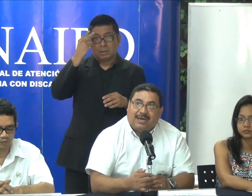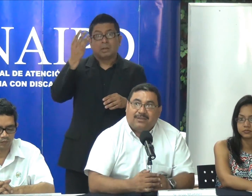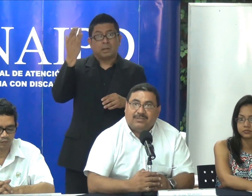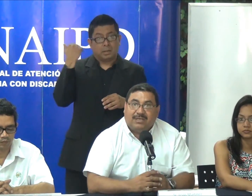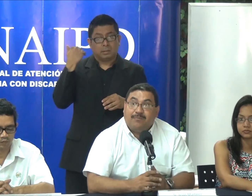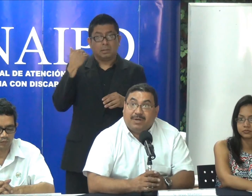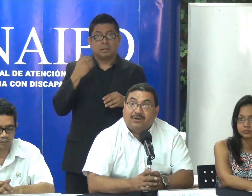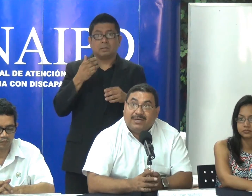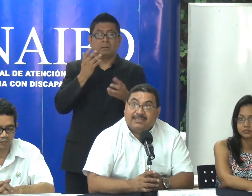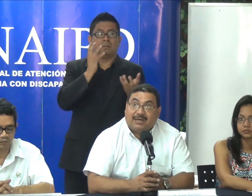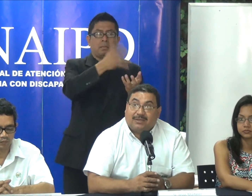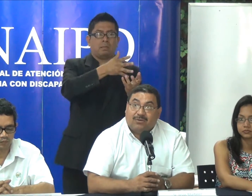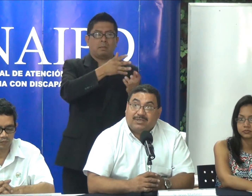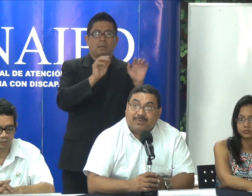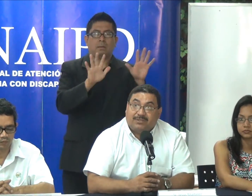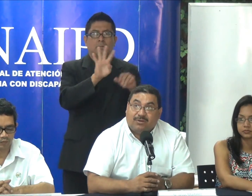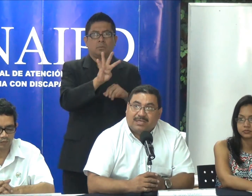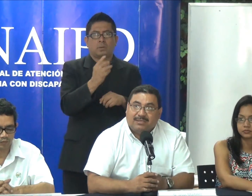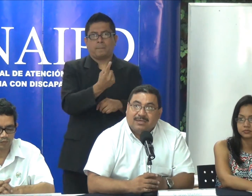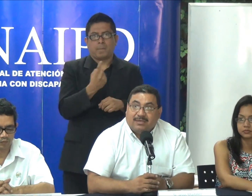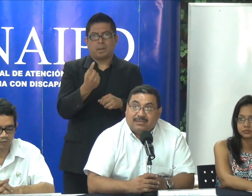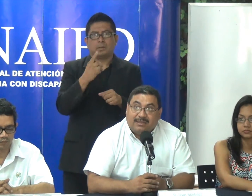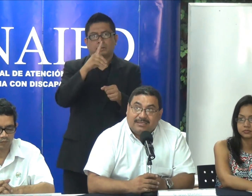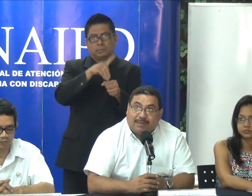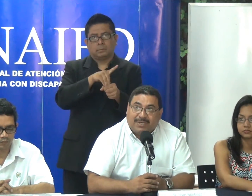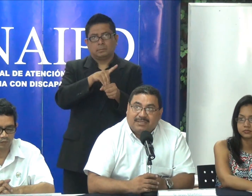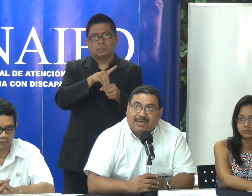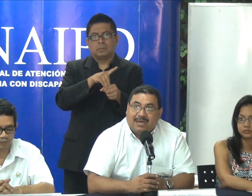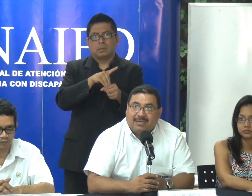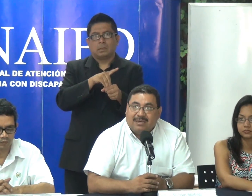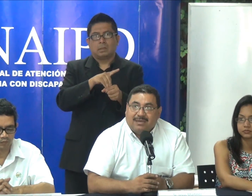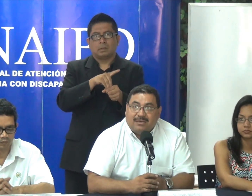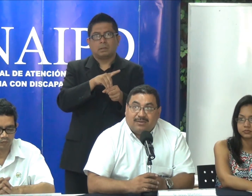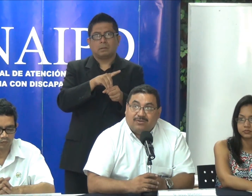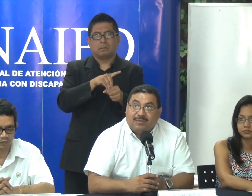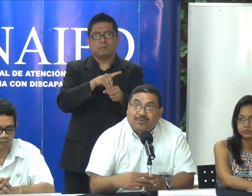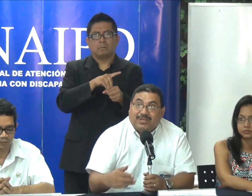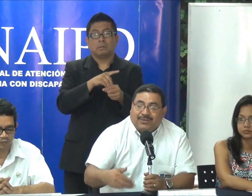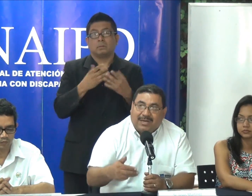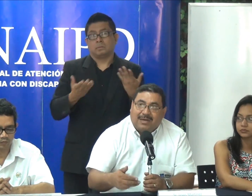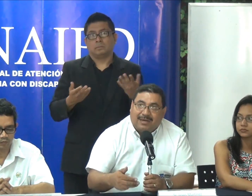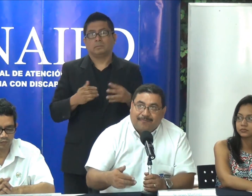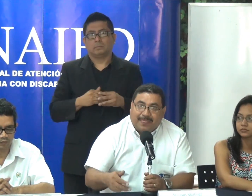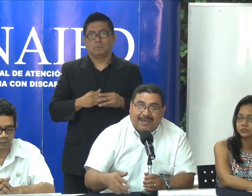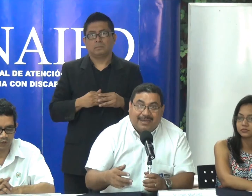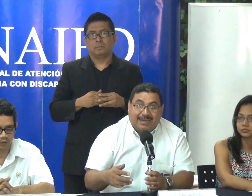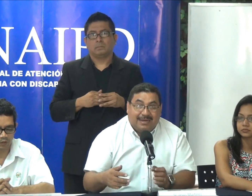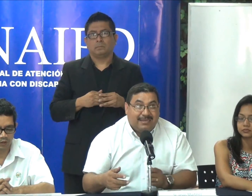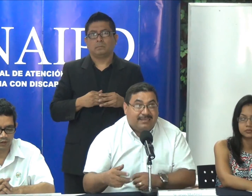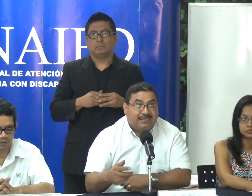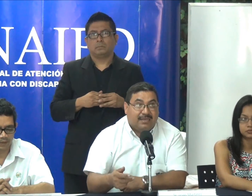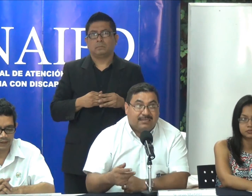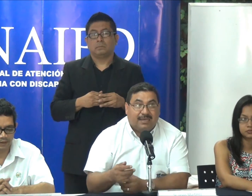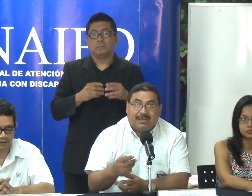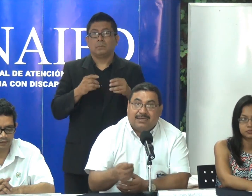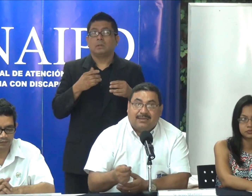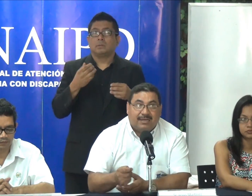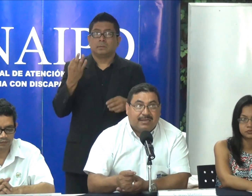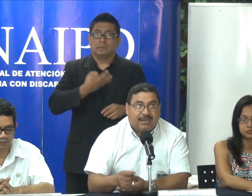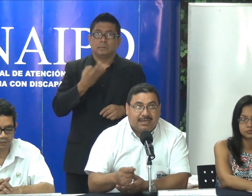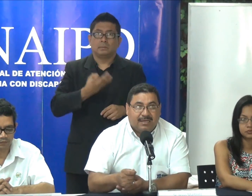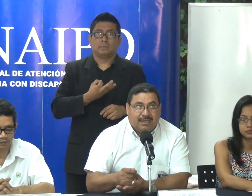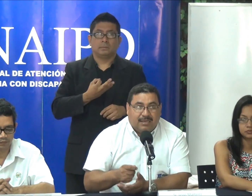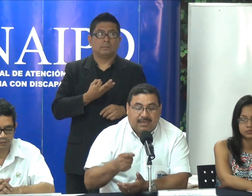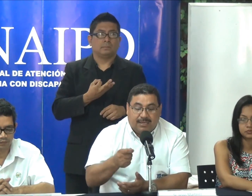está dejando sin empleo a estas 14 personas sin discapacidad. Entonces, por eso es la insistencia de que